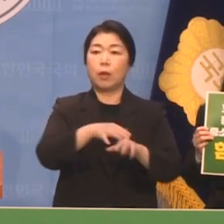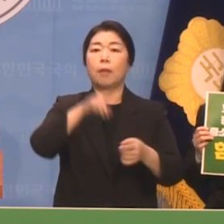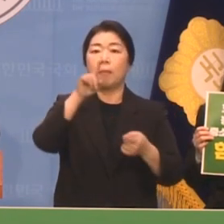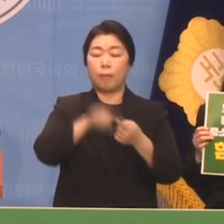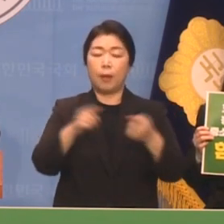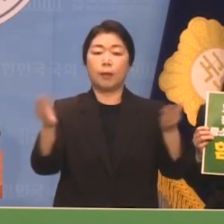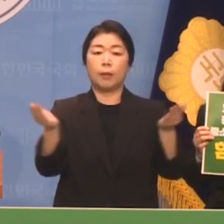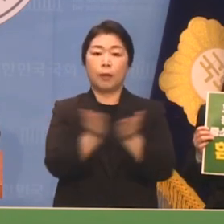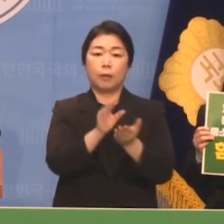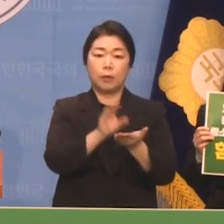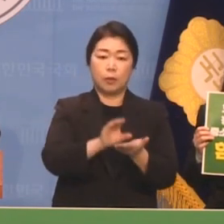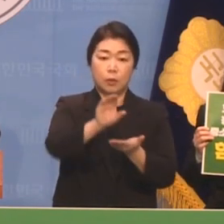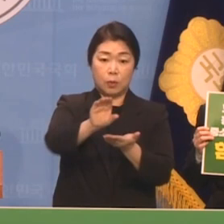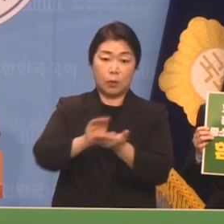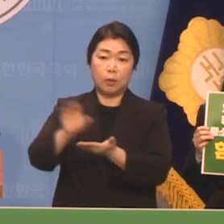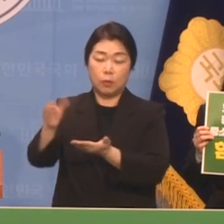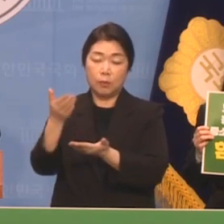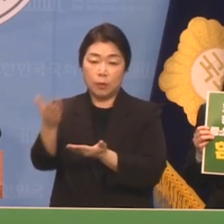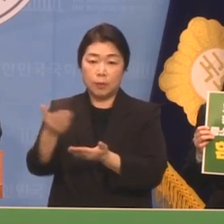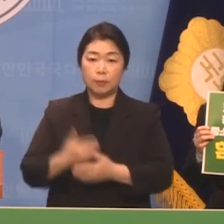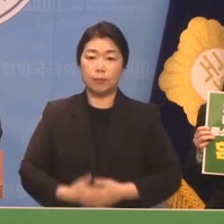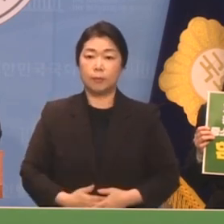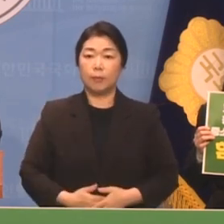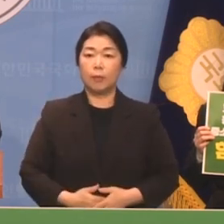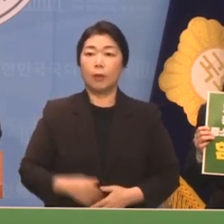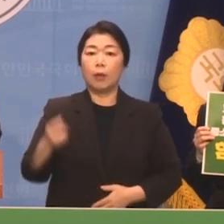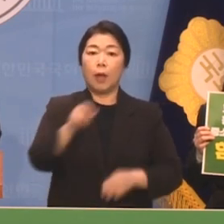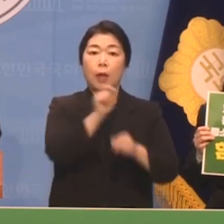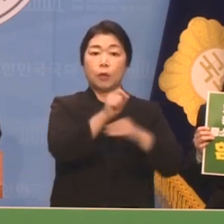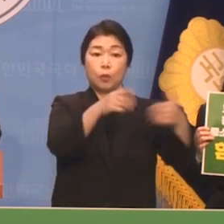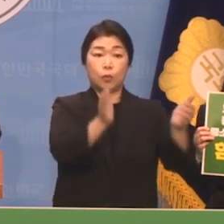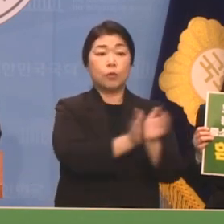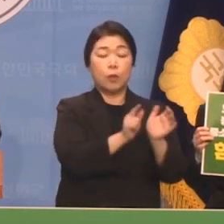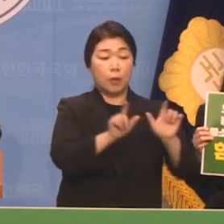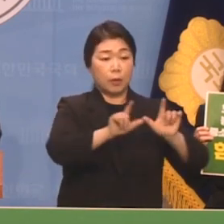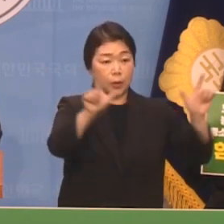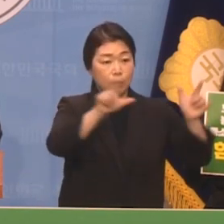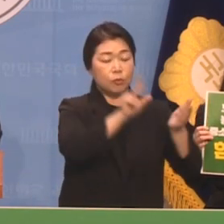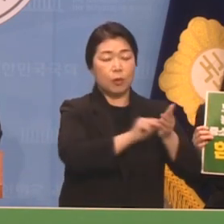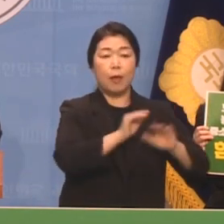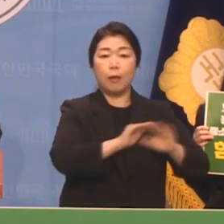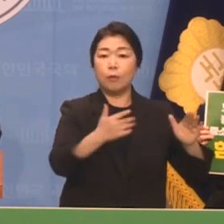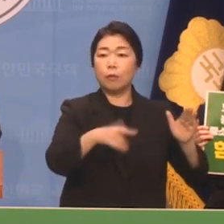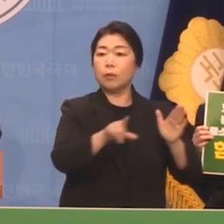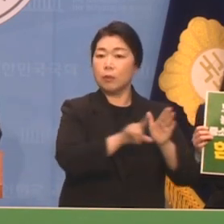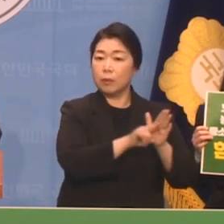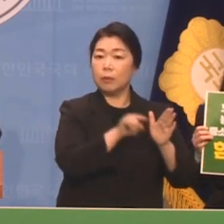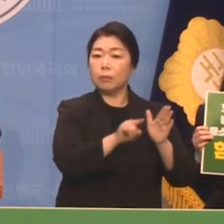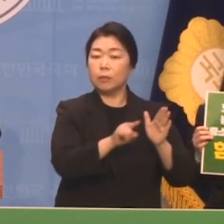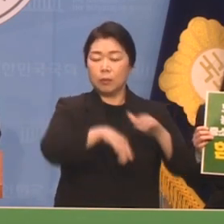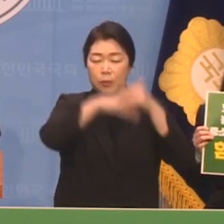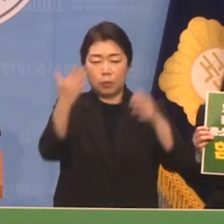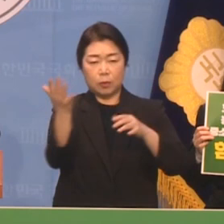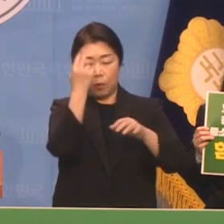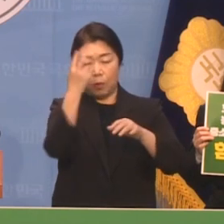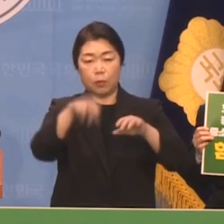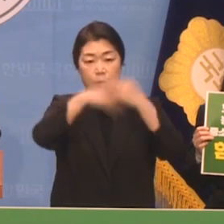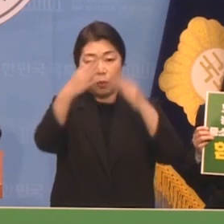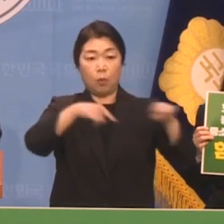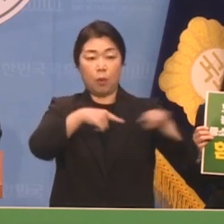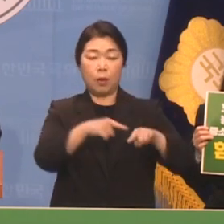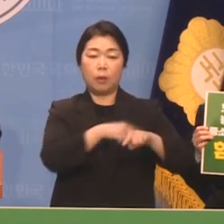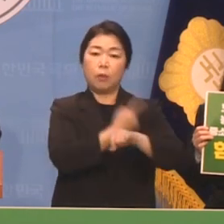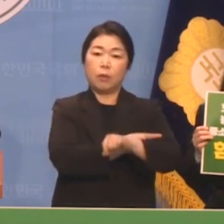배정하겠습니다. 이를 위해 녹색정의당은 행정부처의 기후위기 대응에 대한 총괄 지휘권을